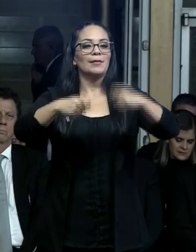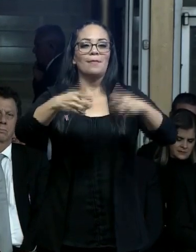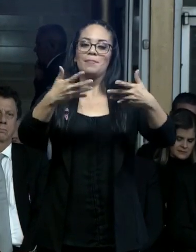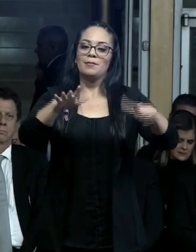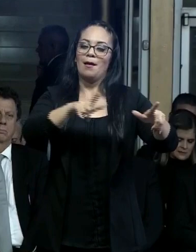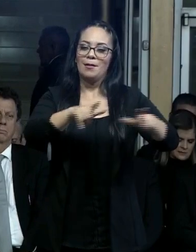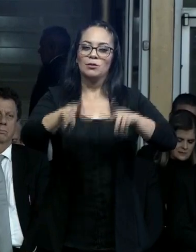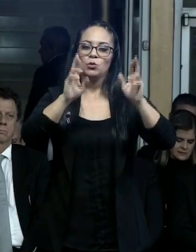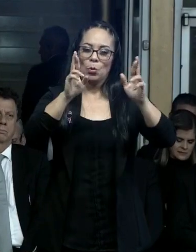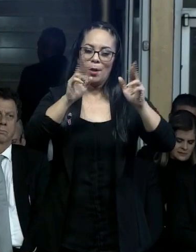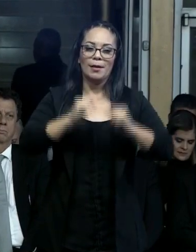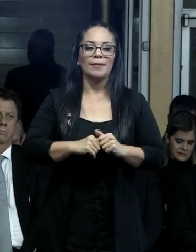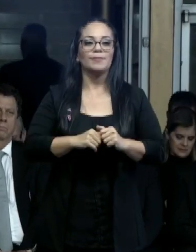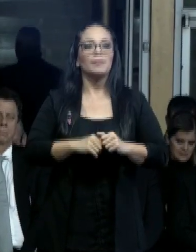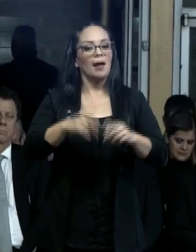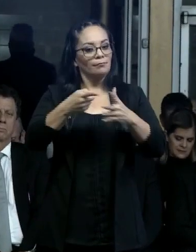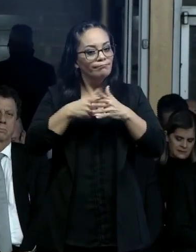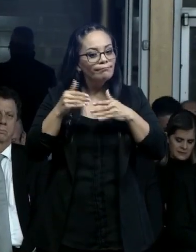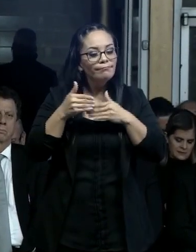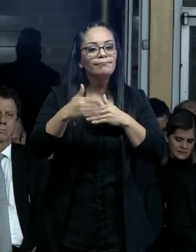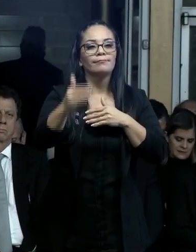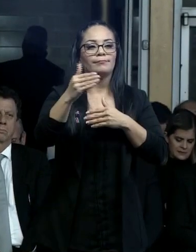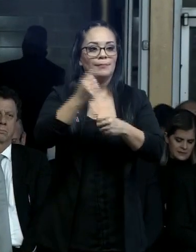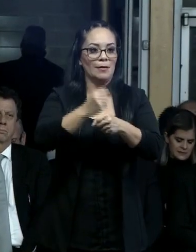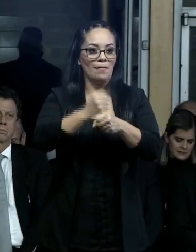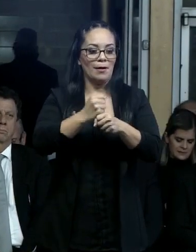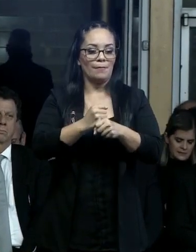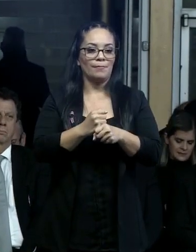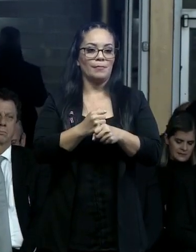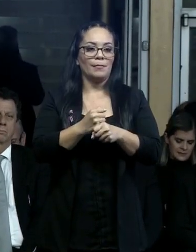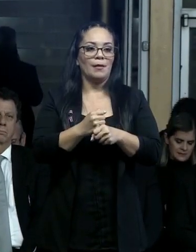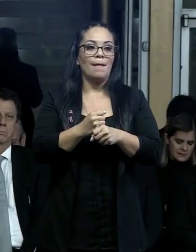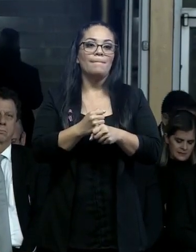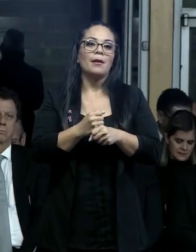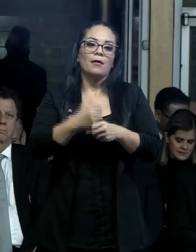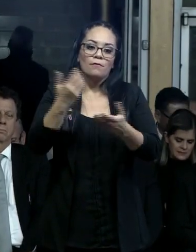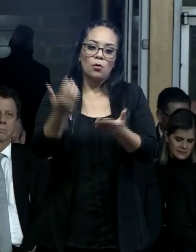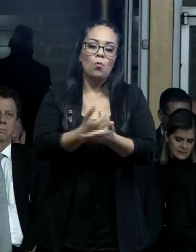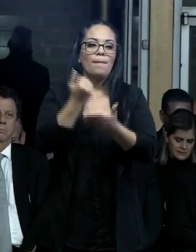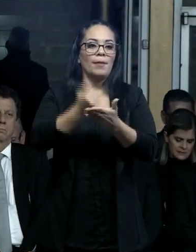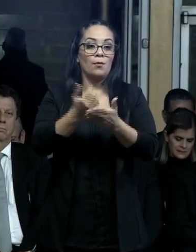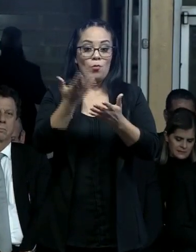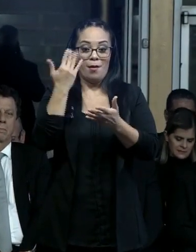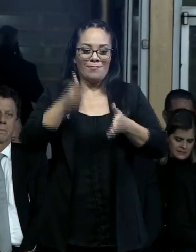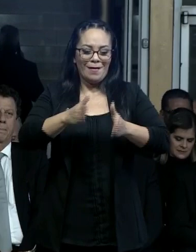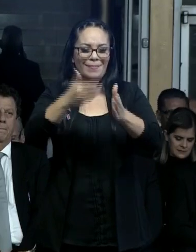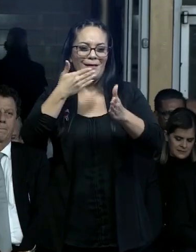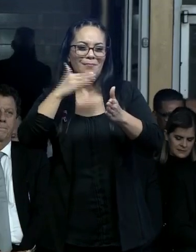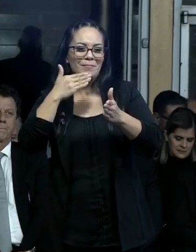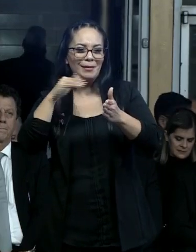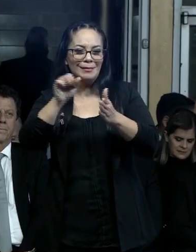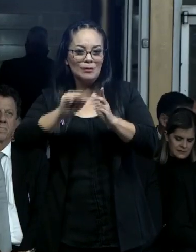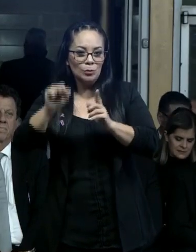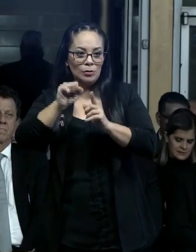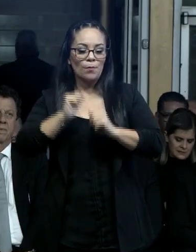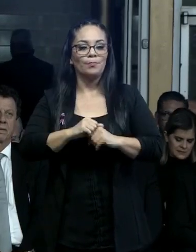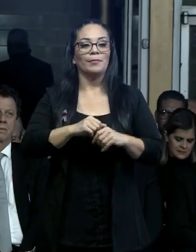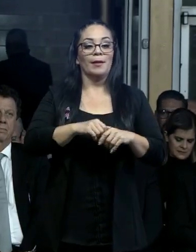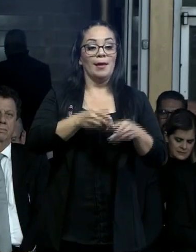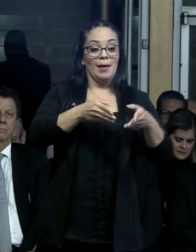firme y se puede dar orden de inicio para recuperar los mordiscos que la carretera sufrió. El proyecto Taras-La